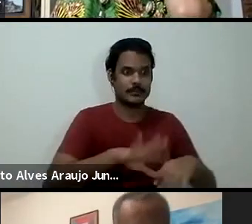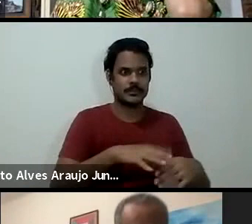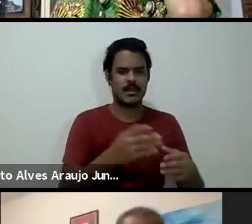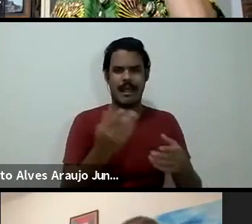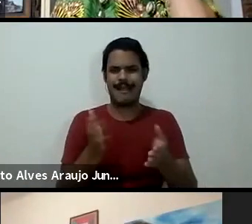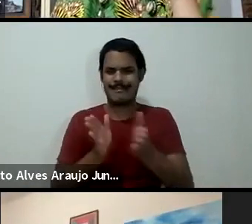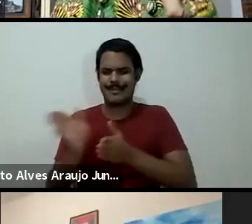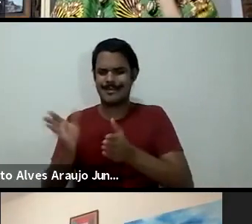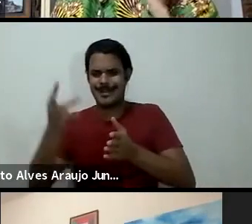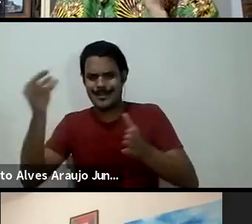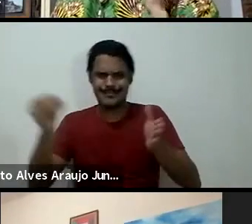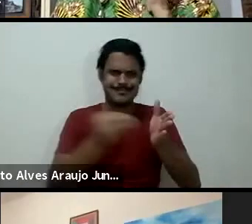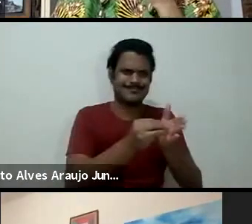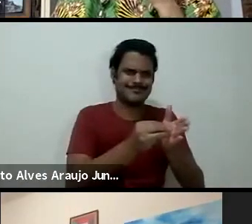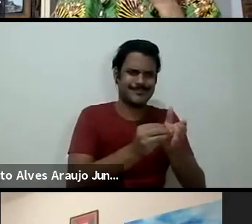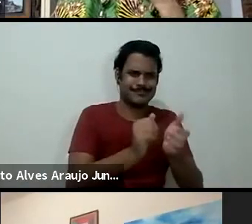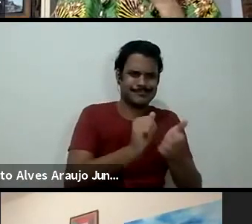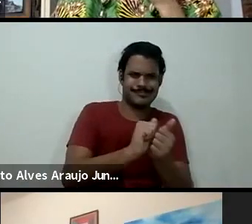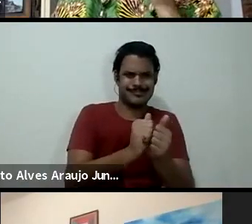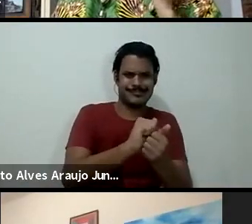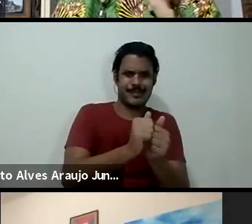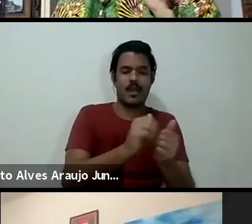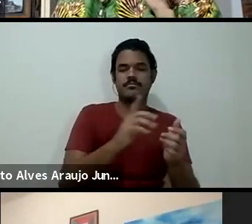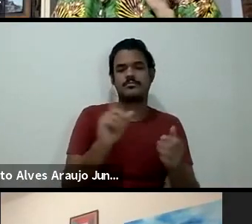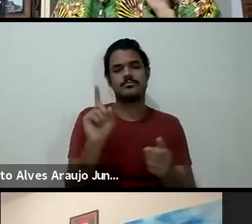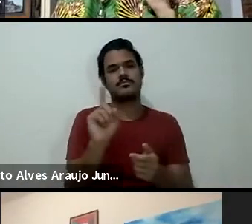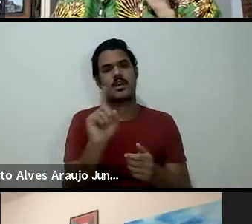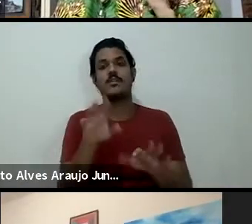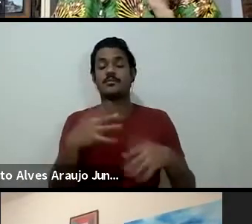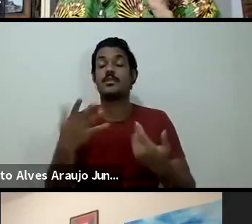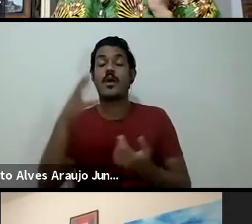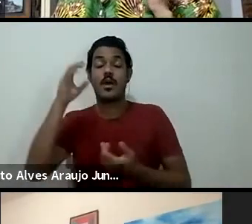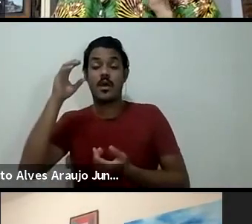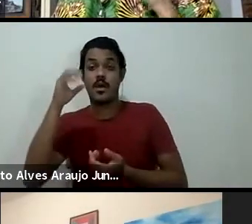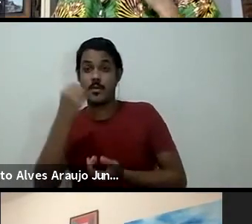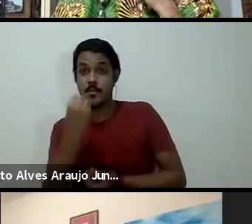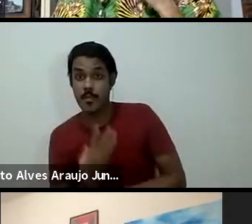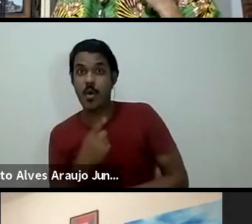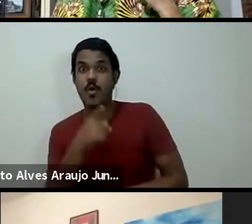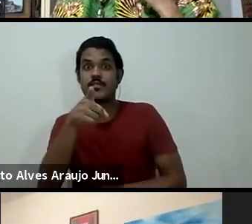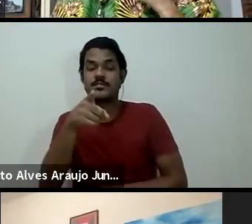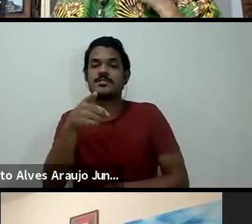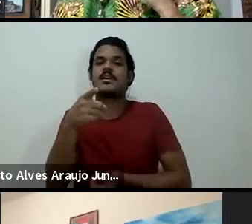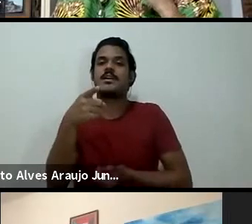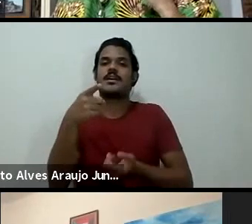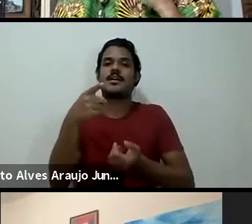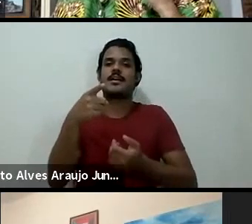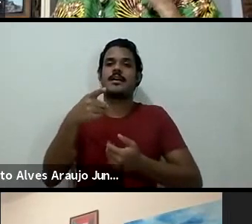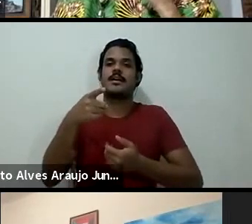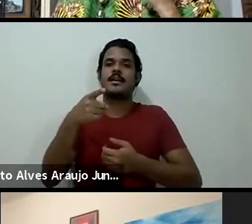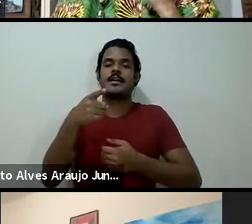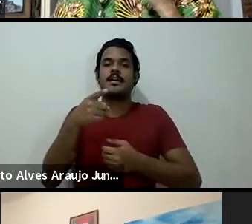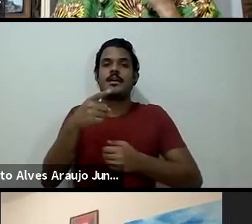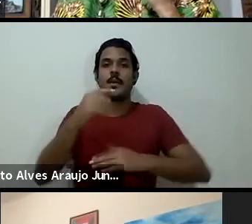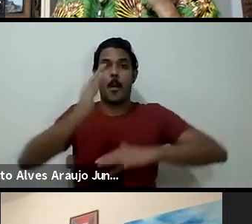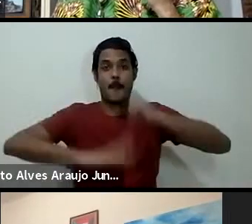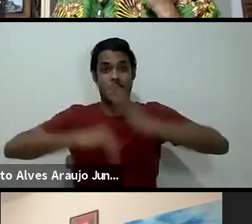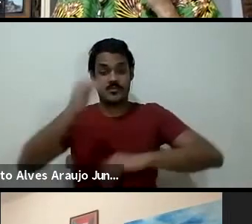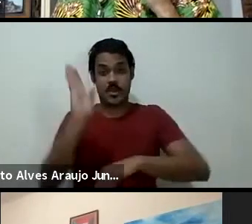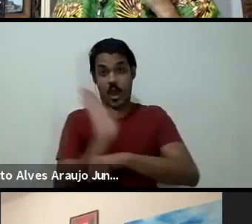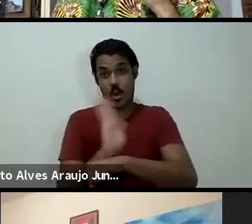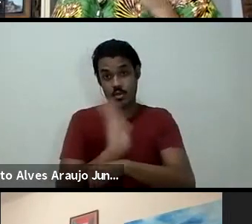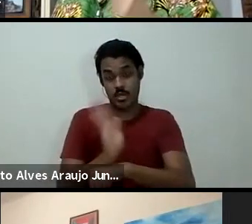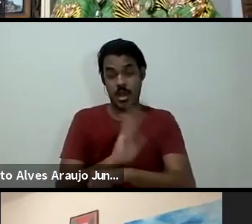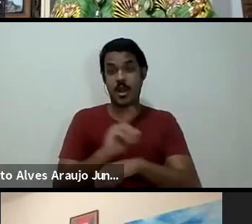possível. Né? Então, é muito bom ouvir uma pessoa, uma produtora, de cinema, uma cineasta, entender